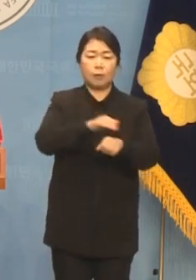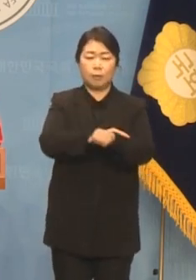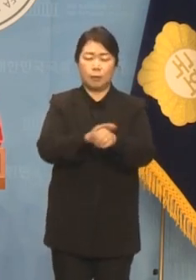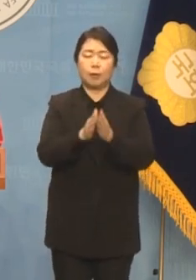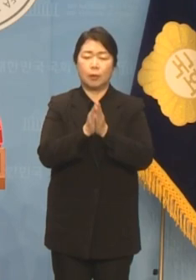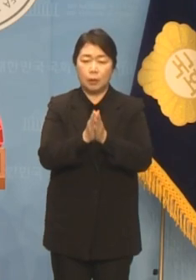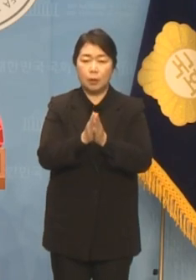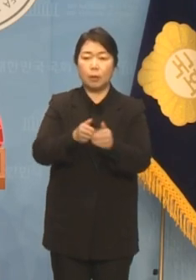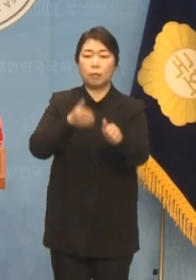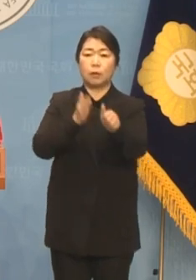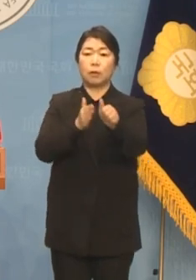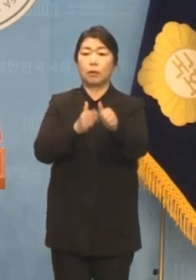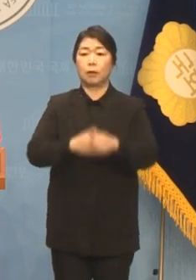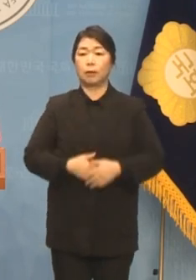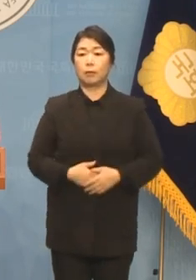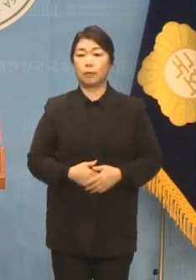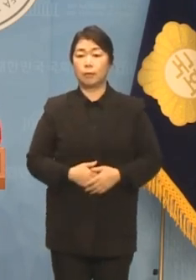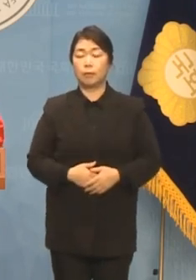당부드립니다